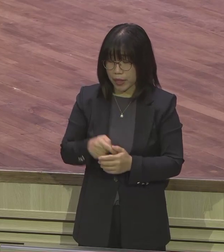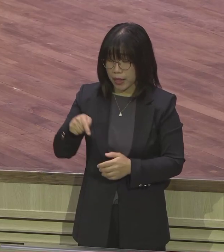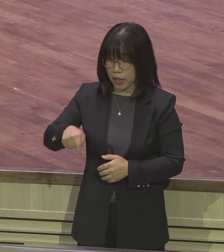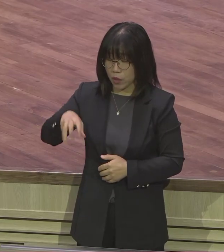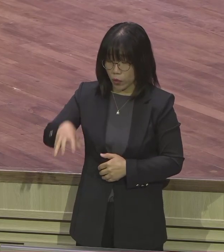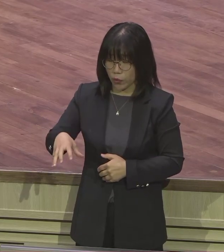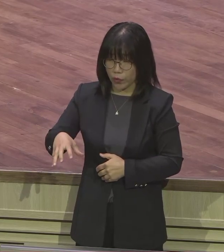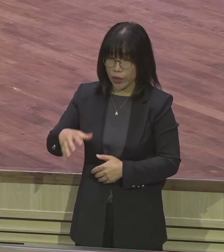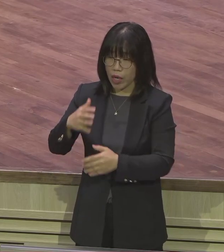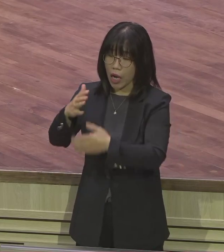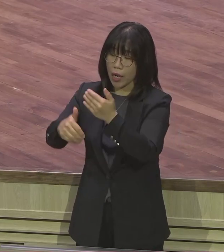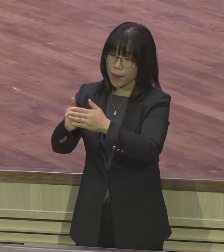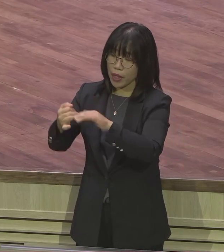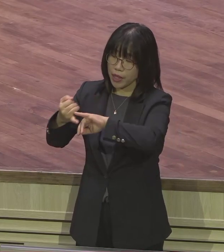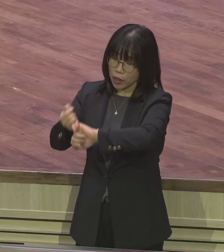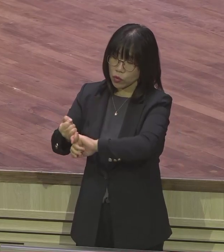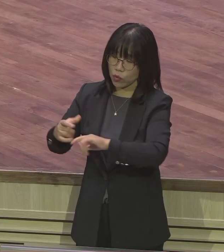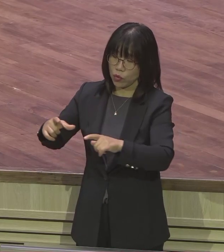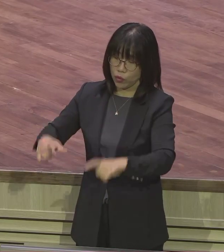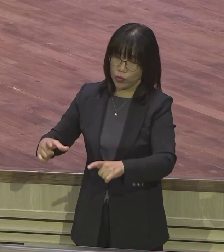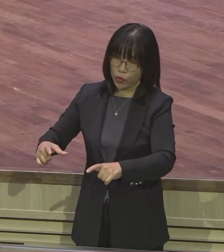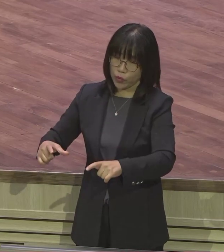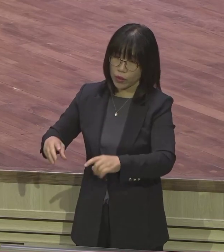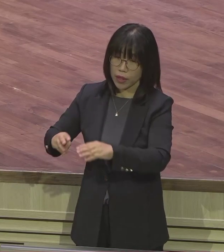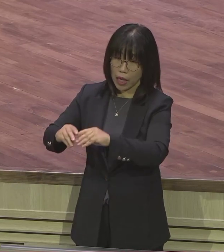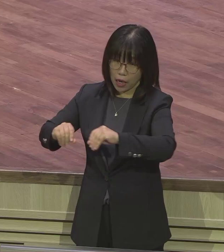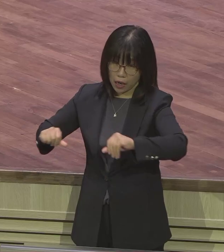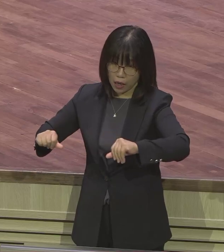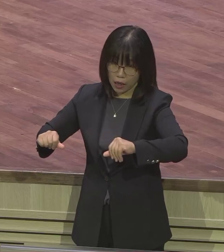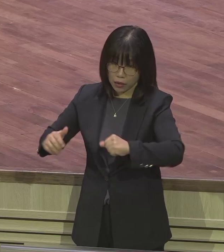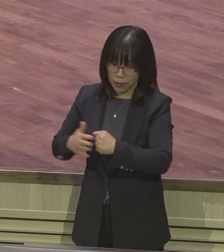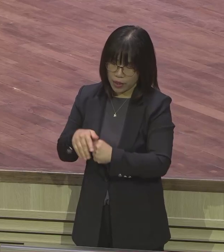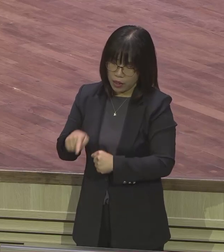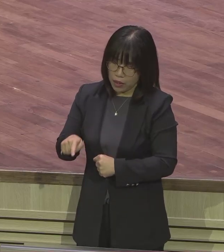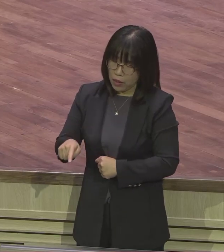하나님께서 말씀하신 약속의 땅이기 때문에 그래요.